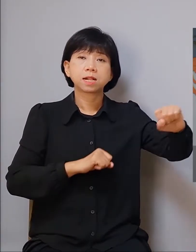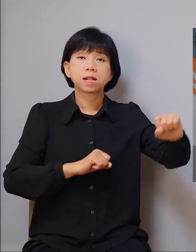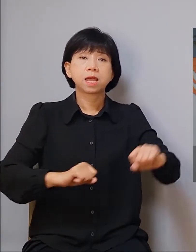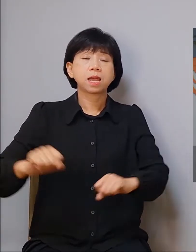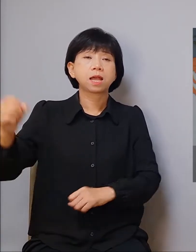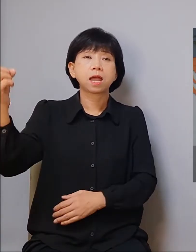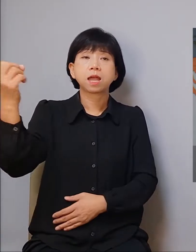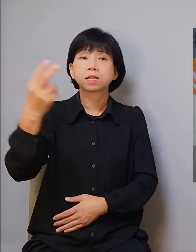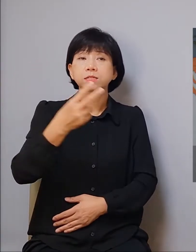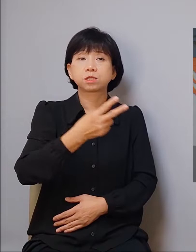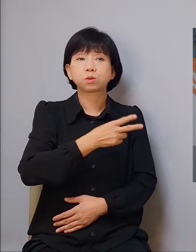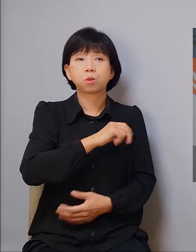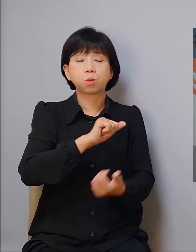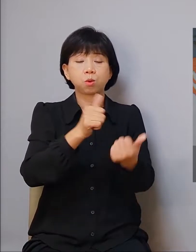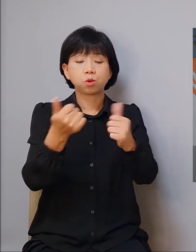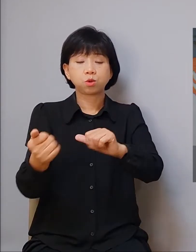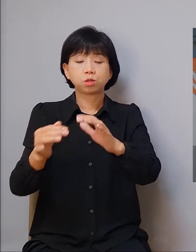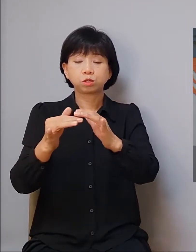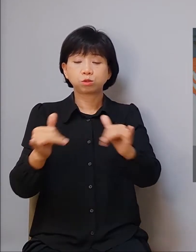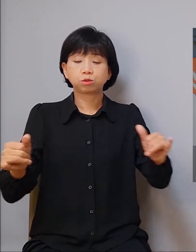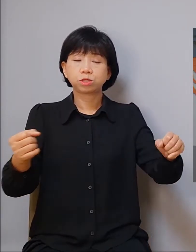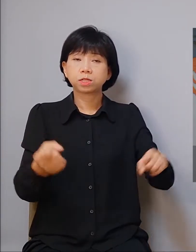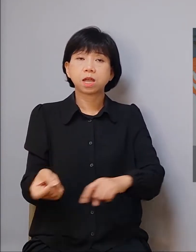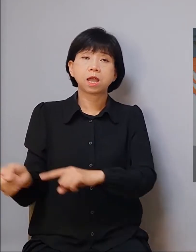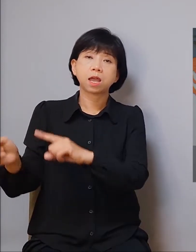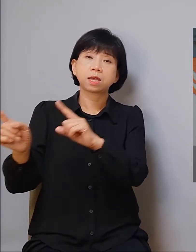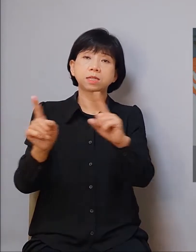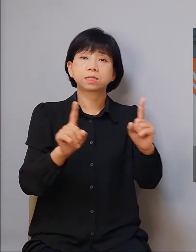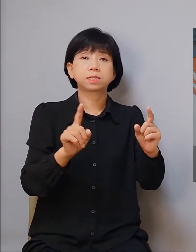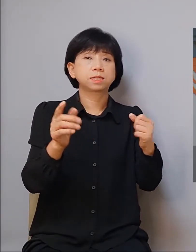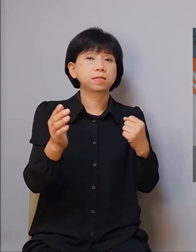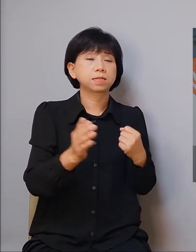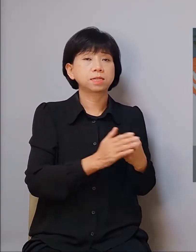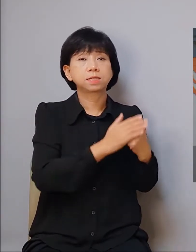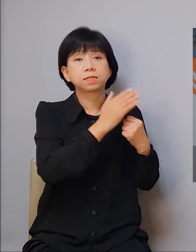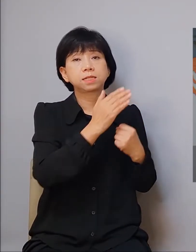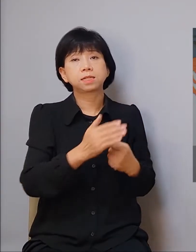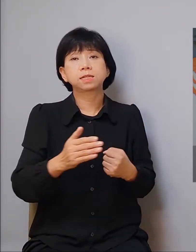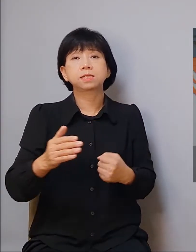불가능한 일 행하시고 죽은 자를